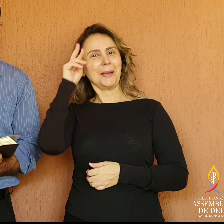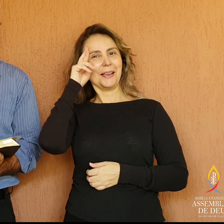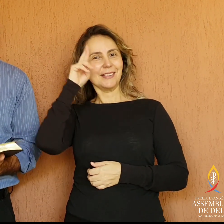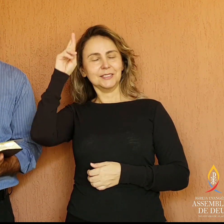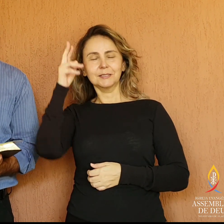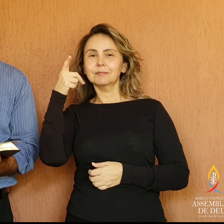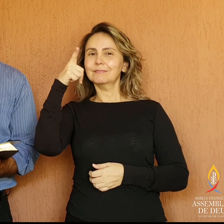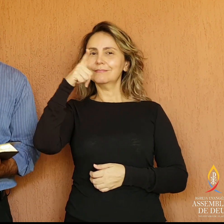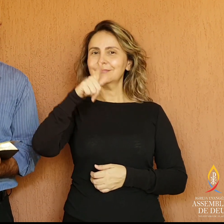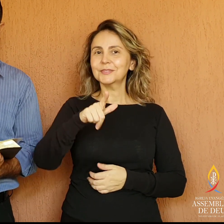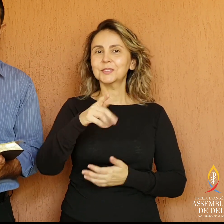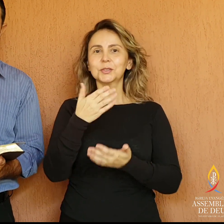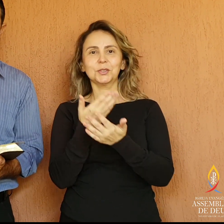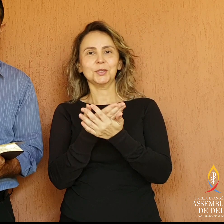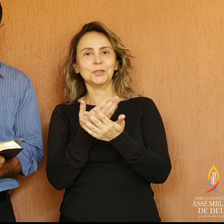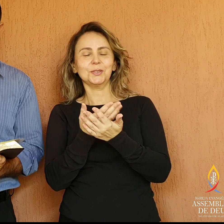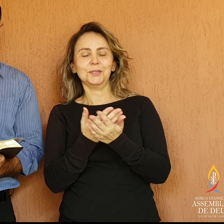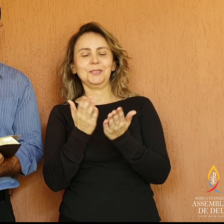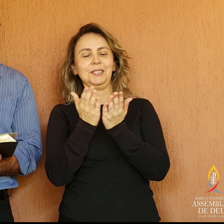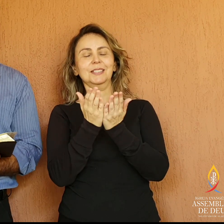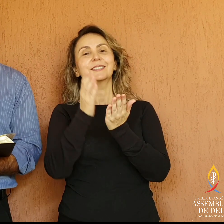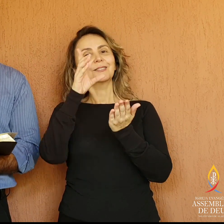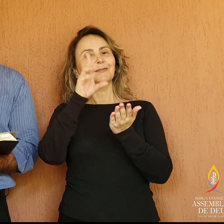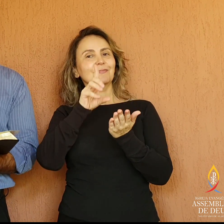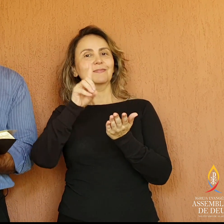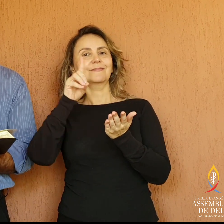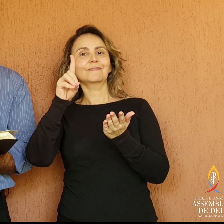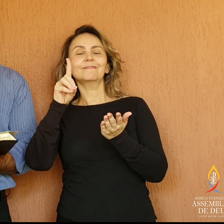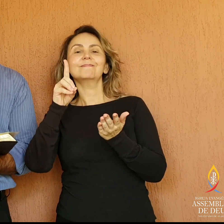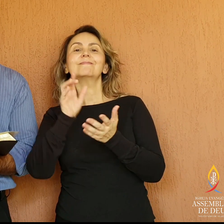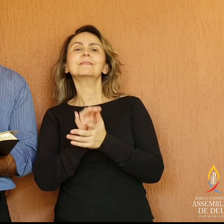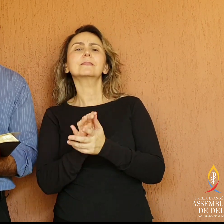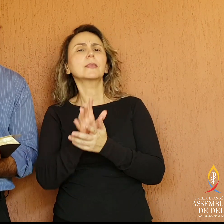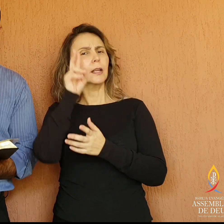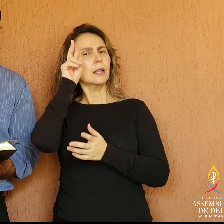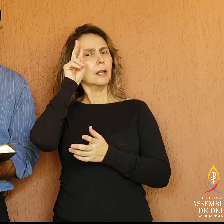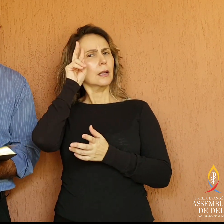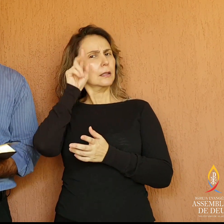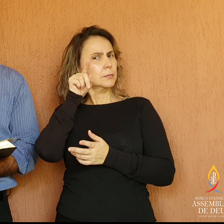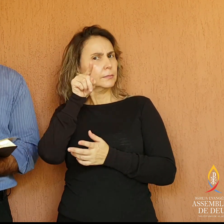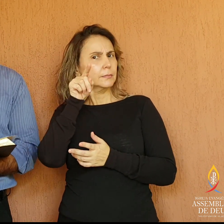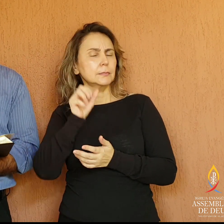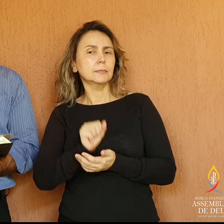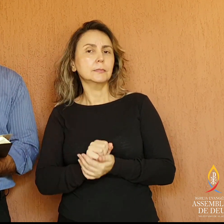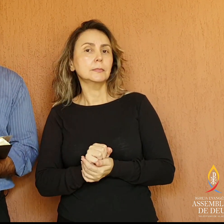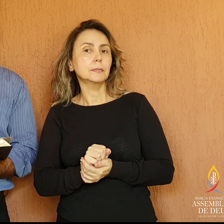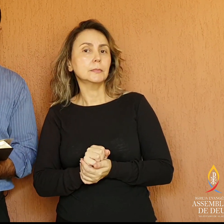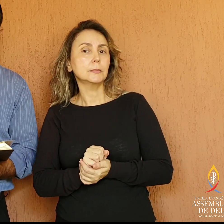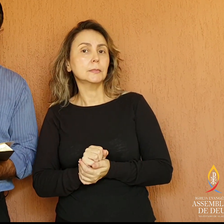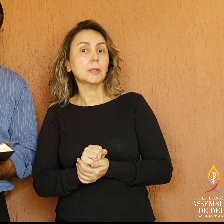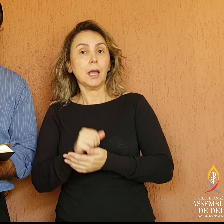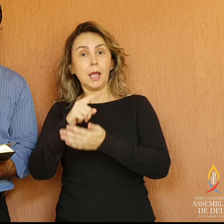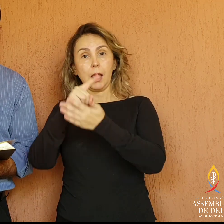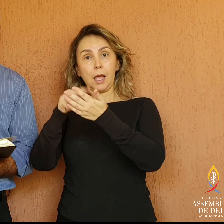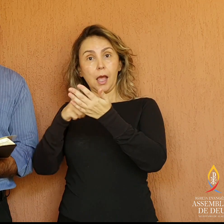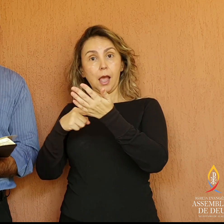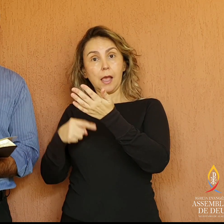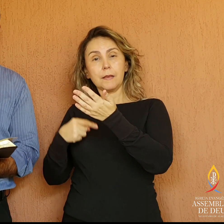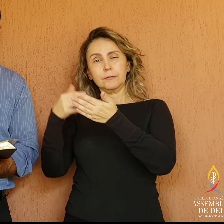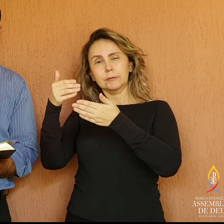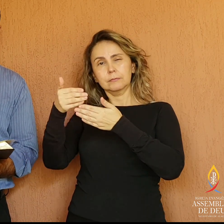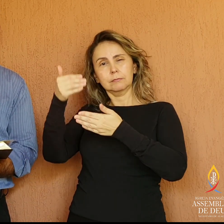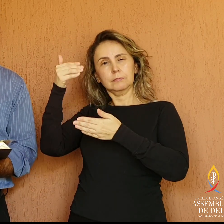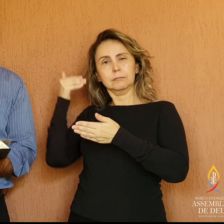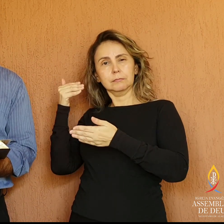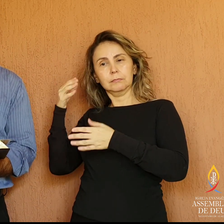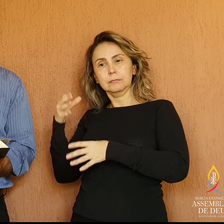mais uma vez estudando a palavra de Deus e lembrando você o ciclo passado, as